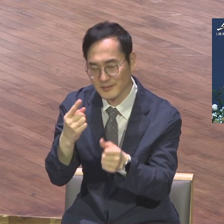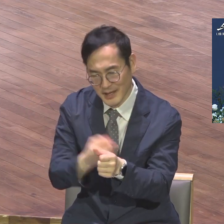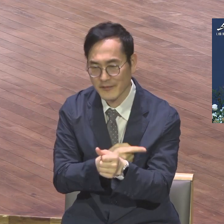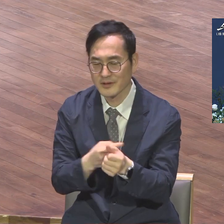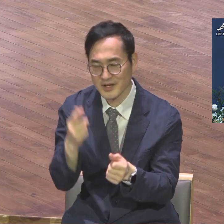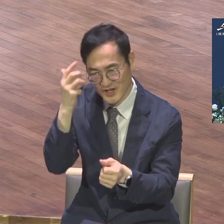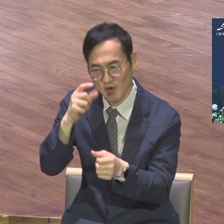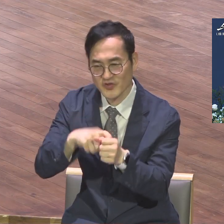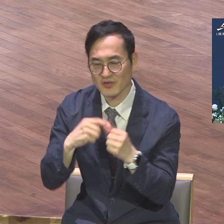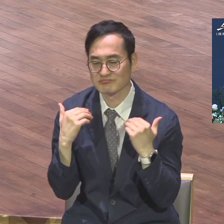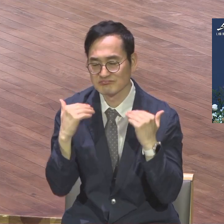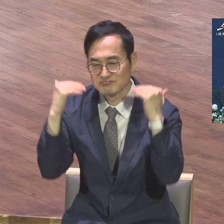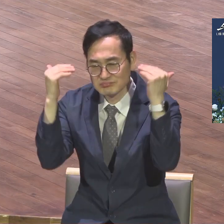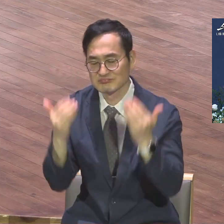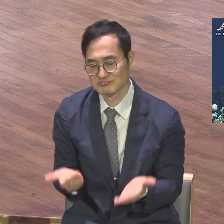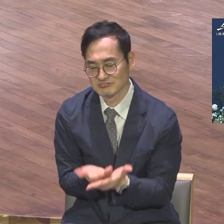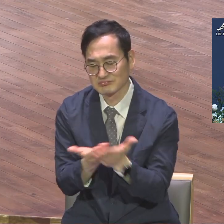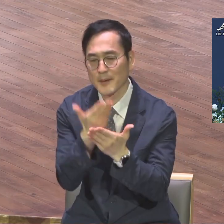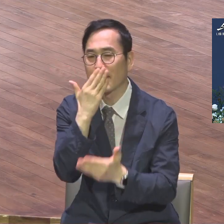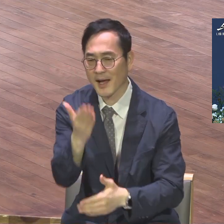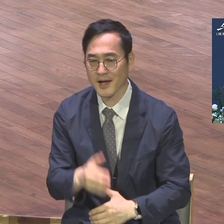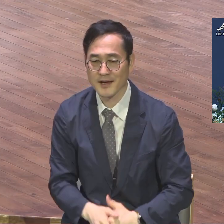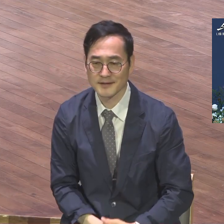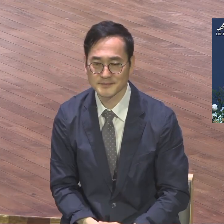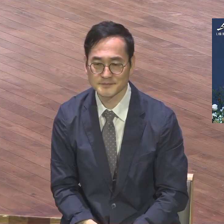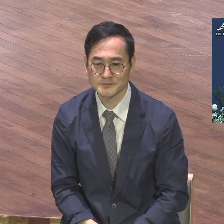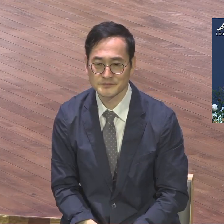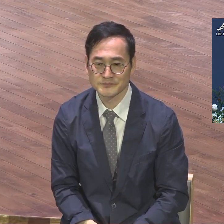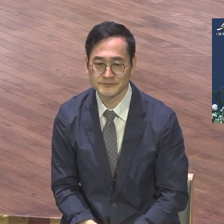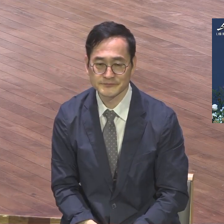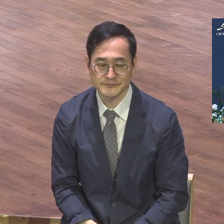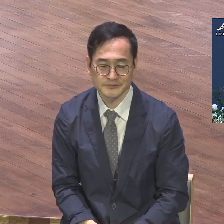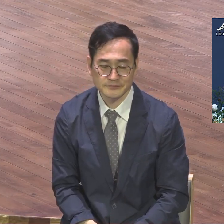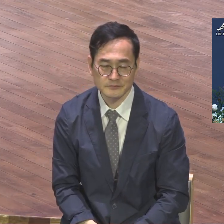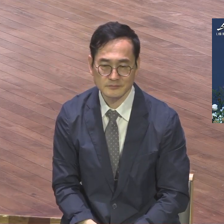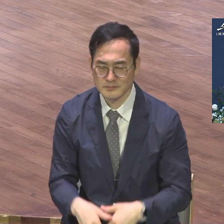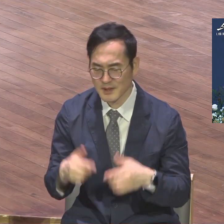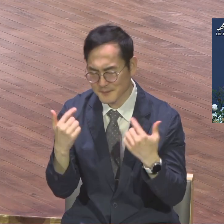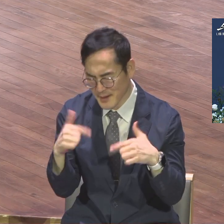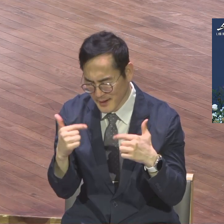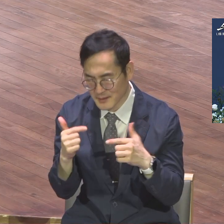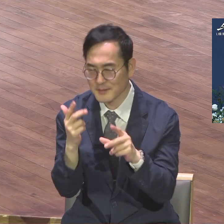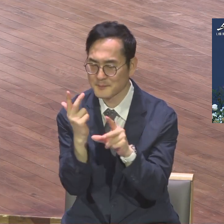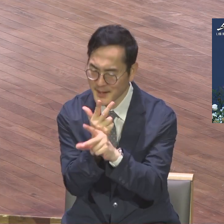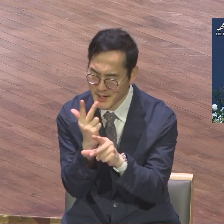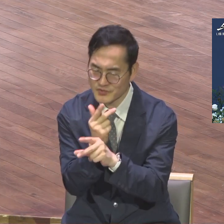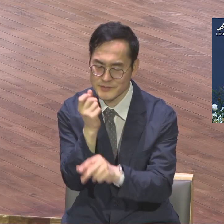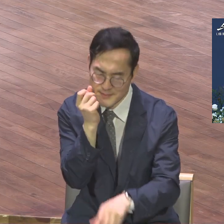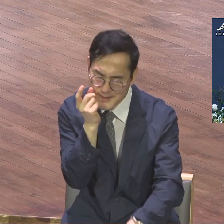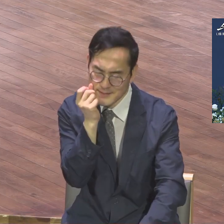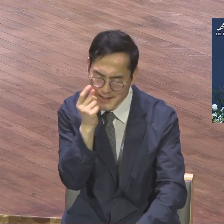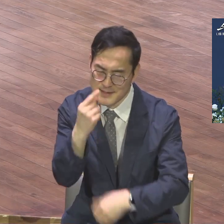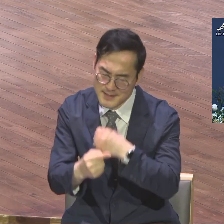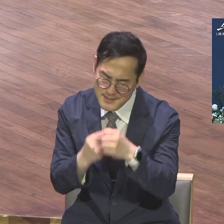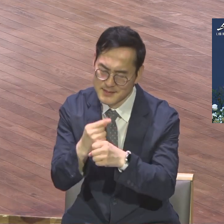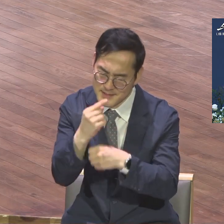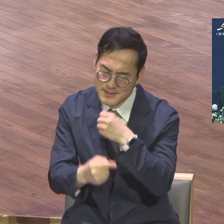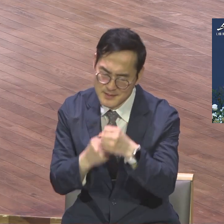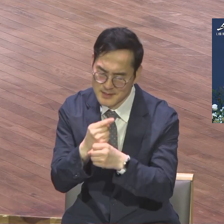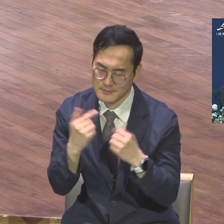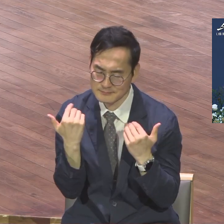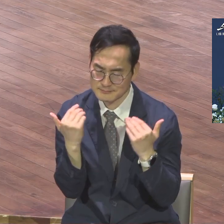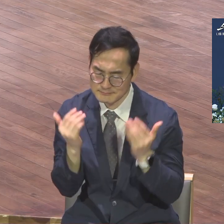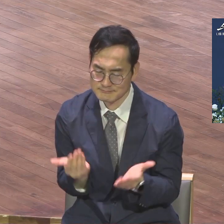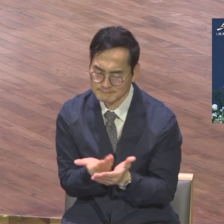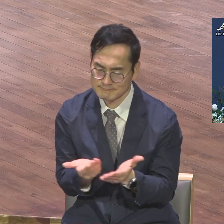있습니다. 영적 성장이 계속 매일 매주 매달 매년 성장이